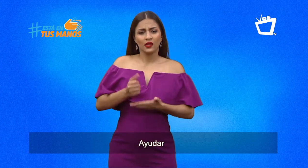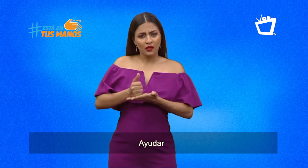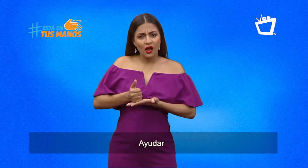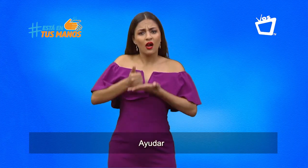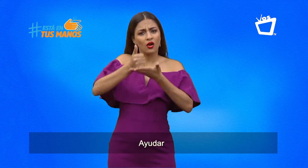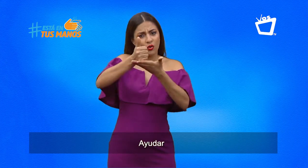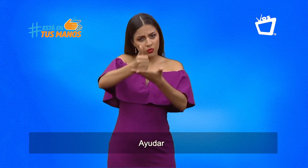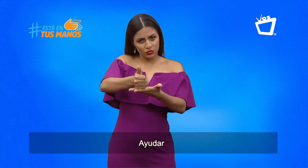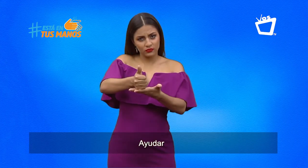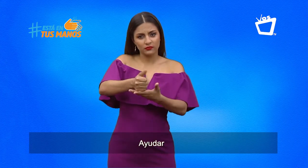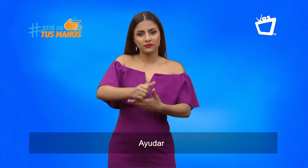ayudas